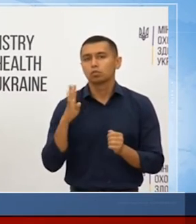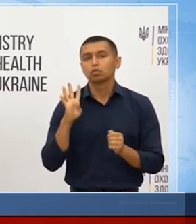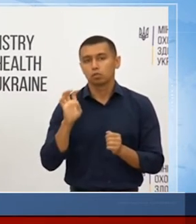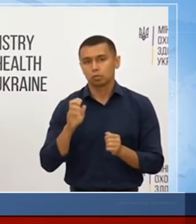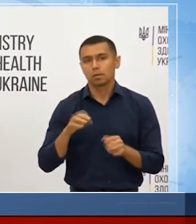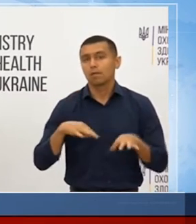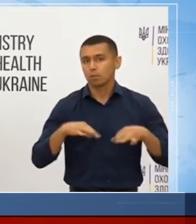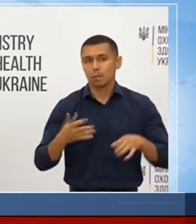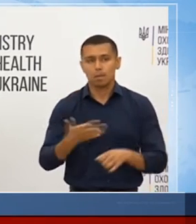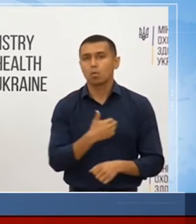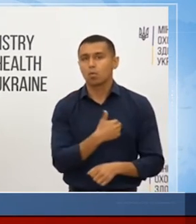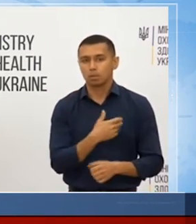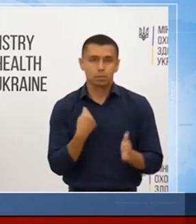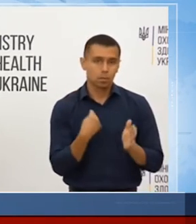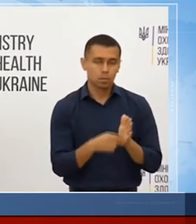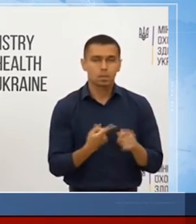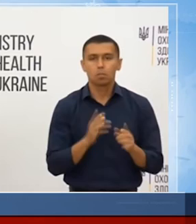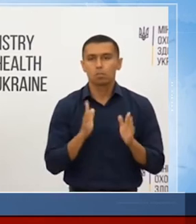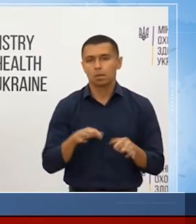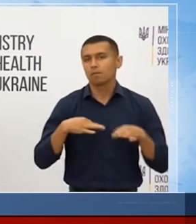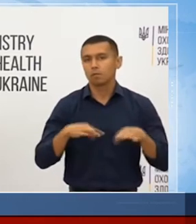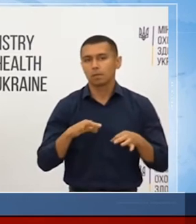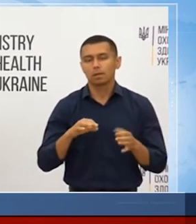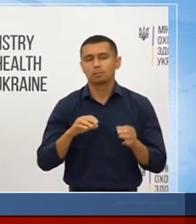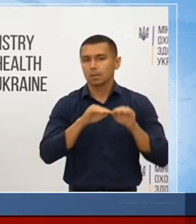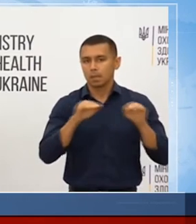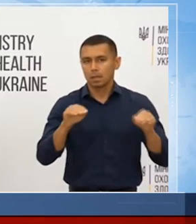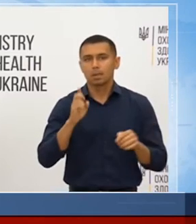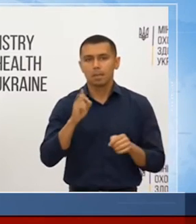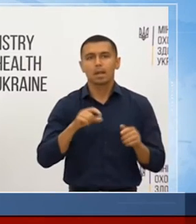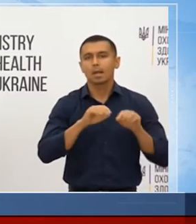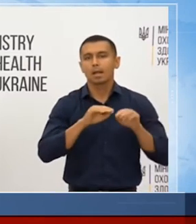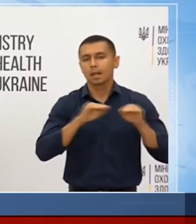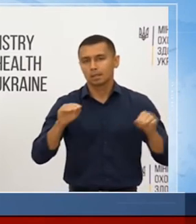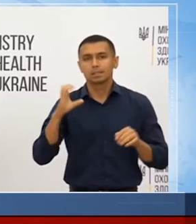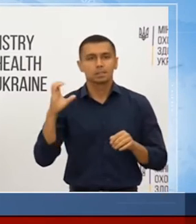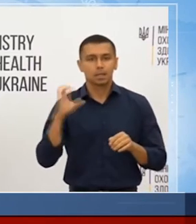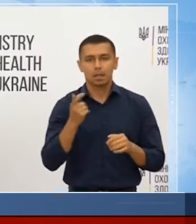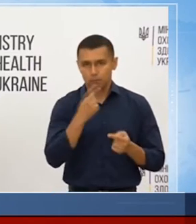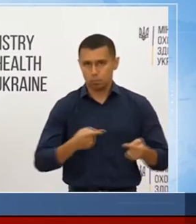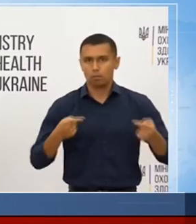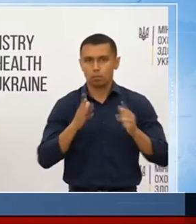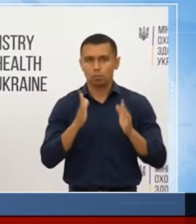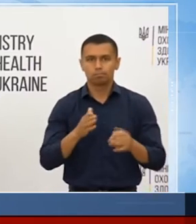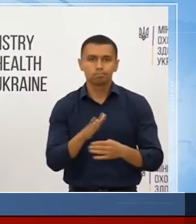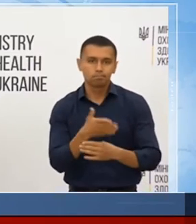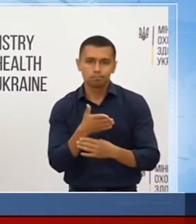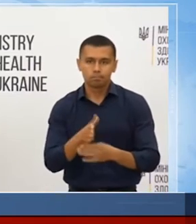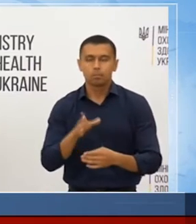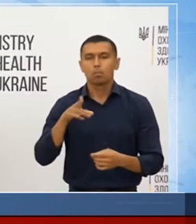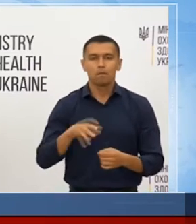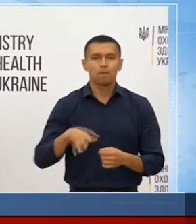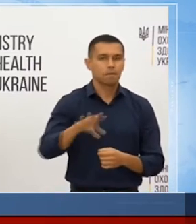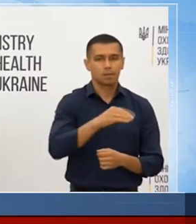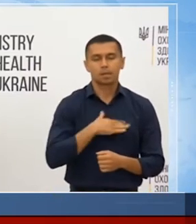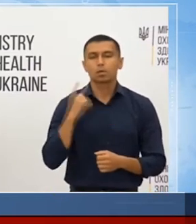380-400 автомобілів. Ми хочемо закупити. Це будуть автомобілі класа Б і класа С, які відповідно будуть розподілені по